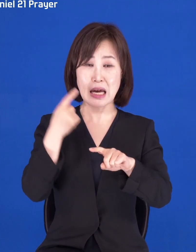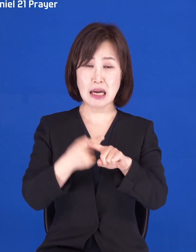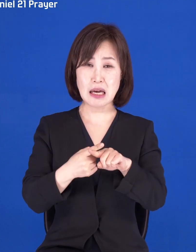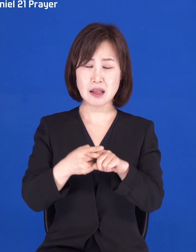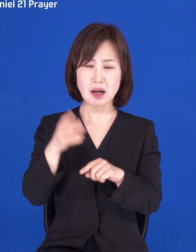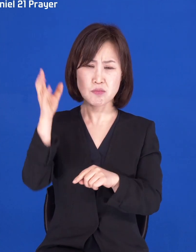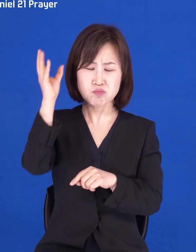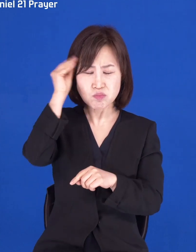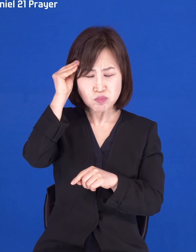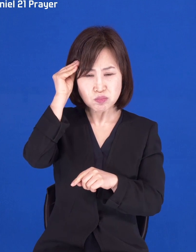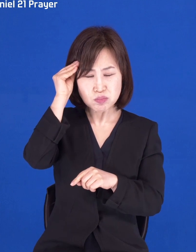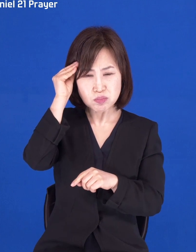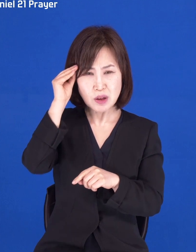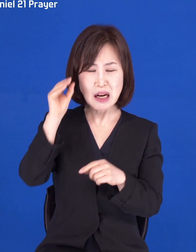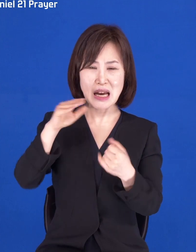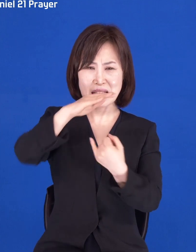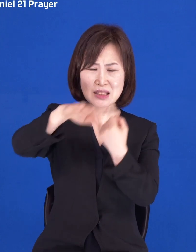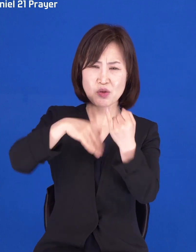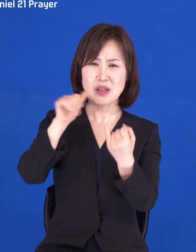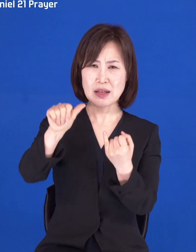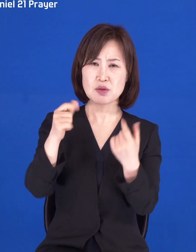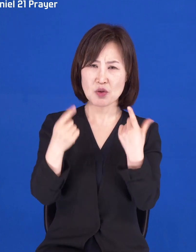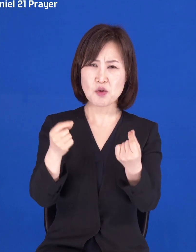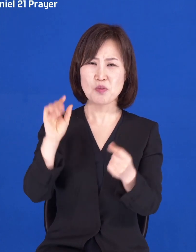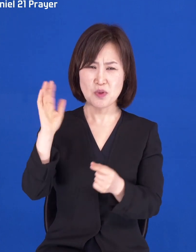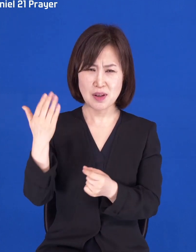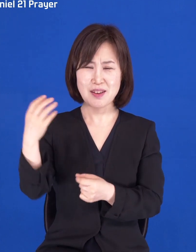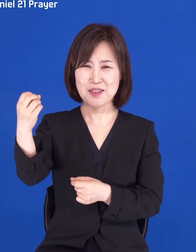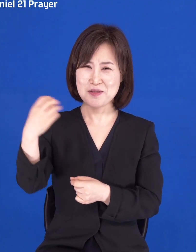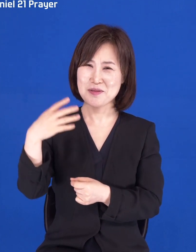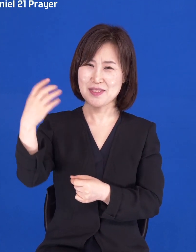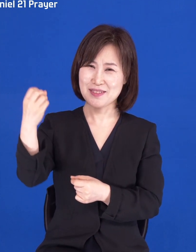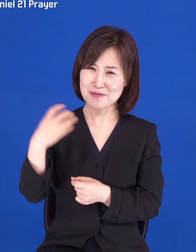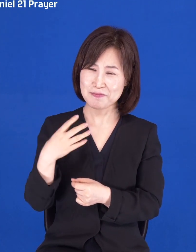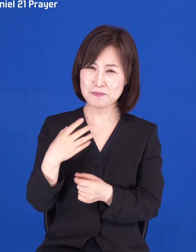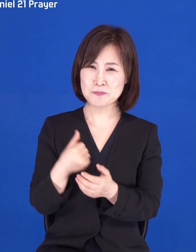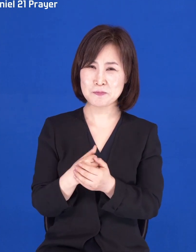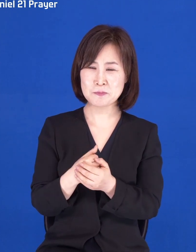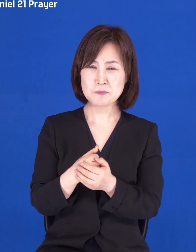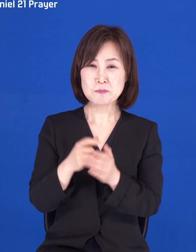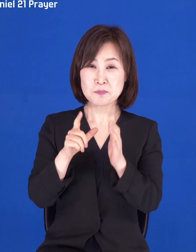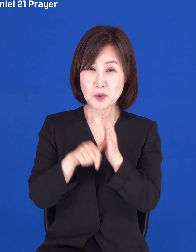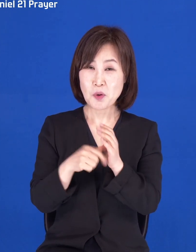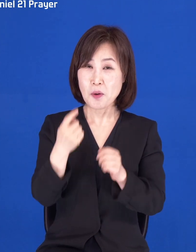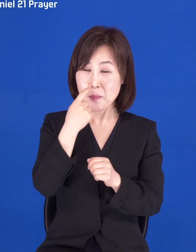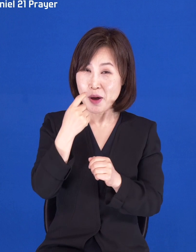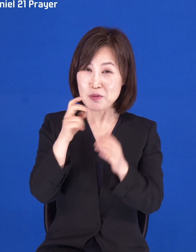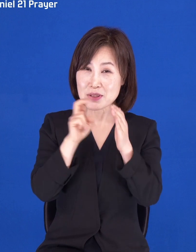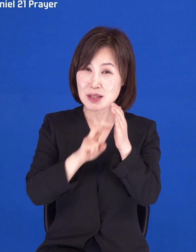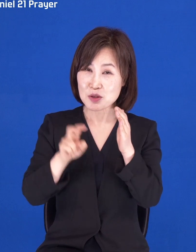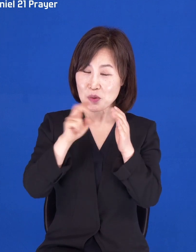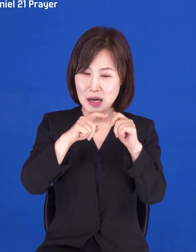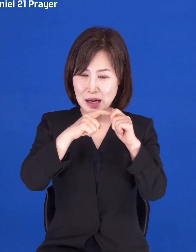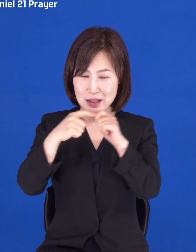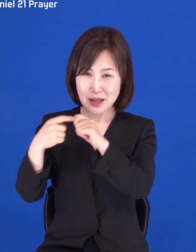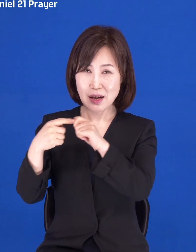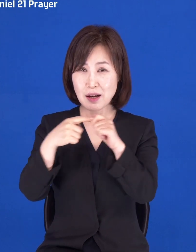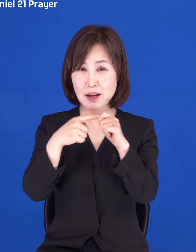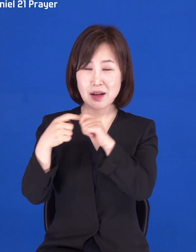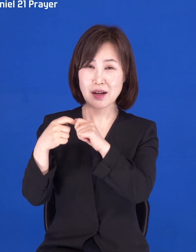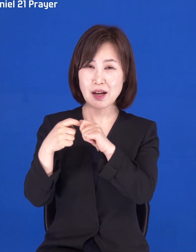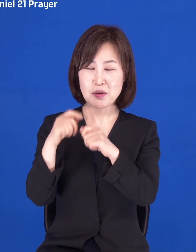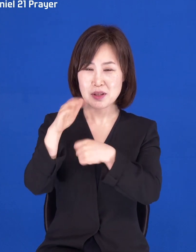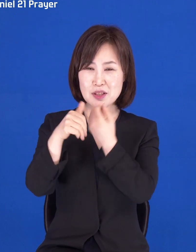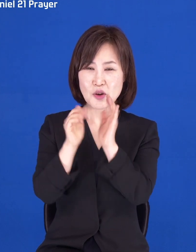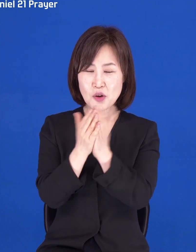미련한 5처녀와 같이 된다고 말씀하셨습니다. 그리고 그때 배웠던 찬송가 가사에도 이 성경